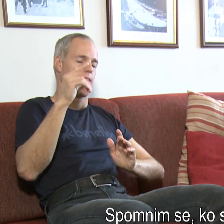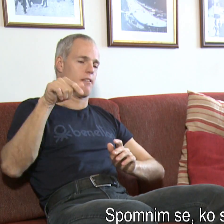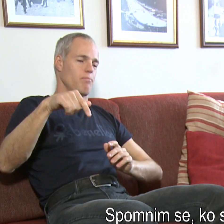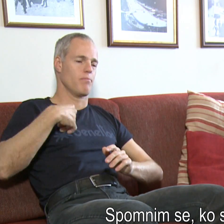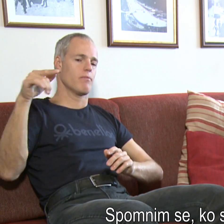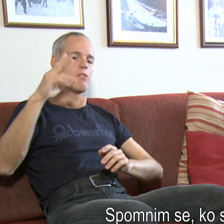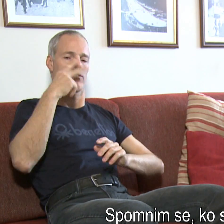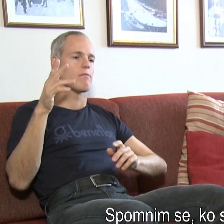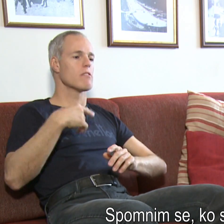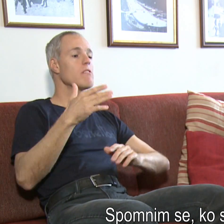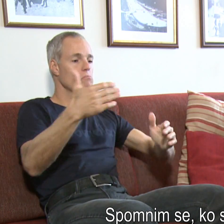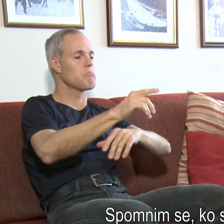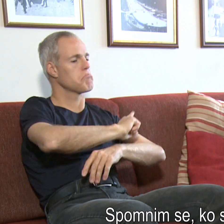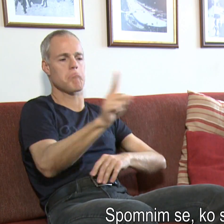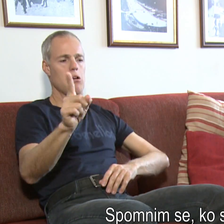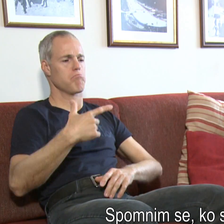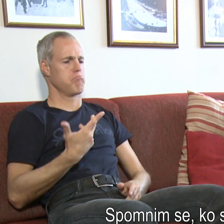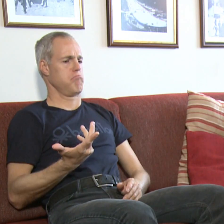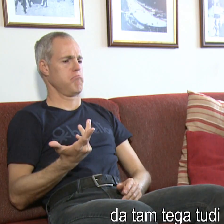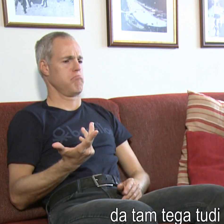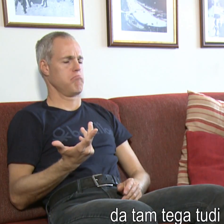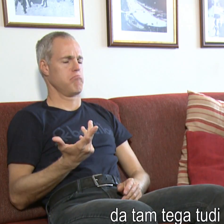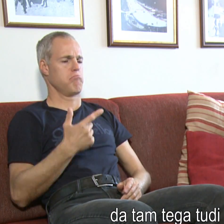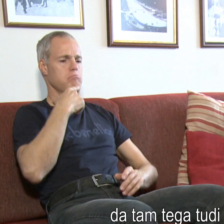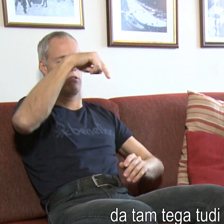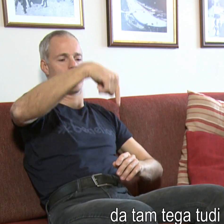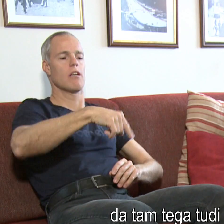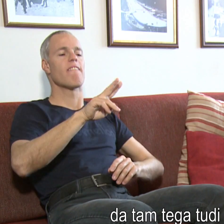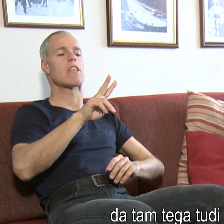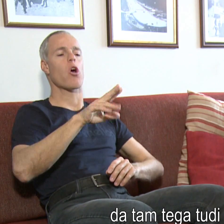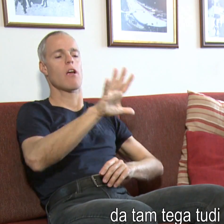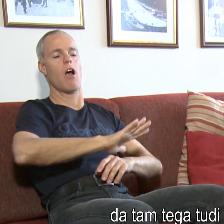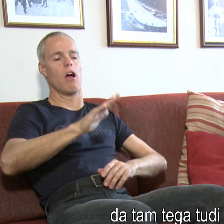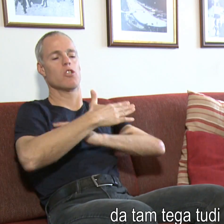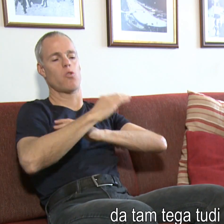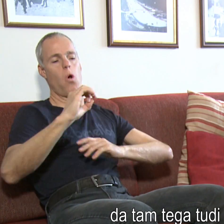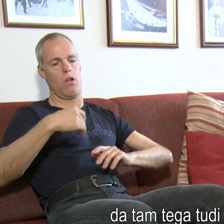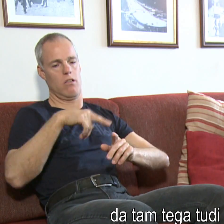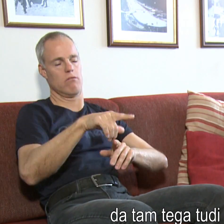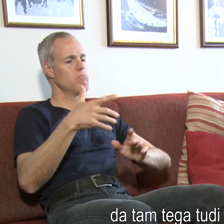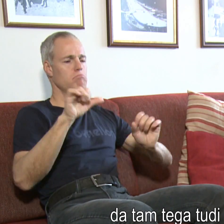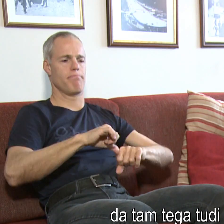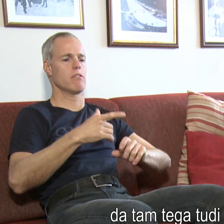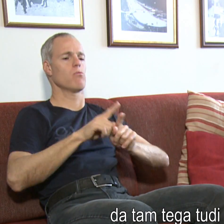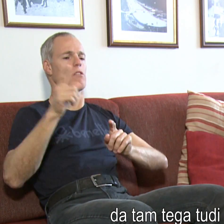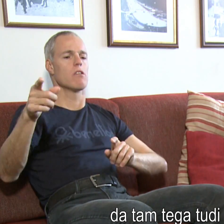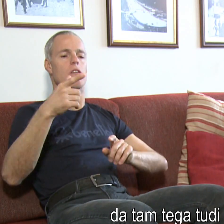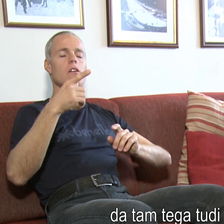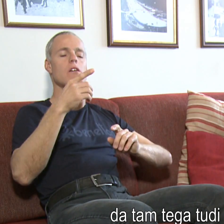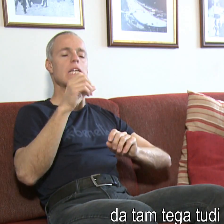Jede gegen jeden spielen. Und das sind jetzt Schweizer. Die müssen sich selber organisieren, Wähler spielen, zwei zu spielen, also